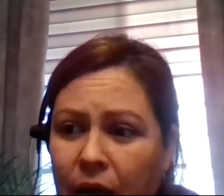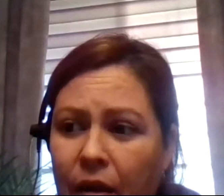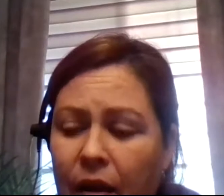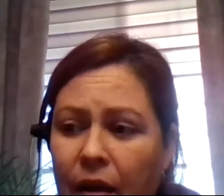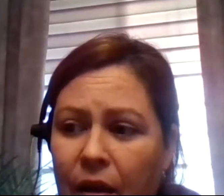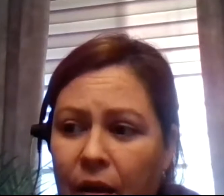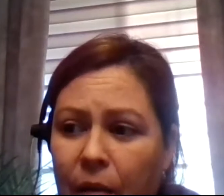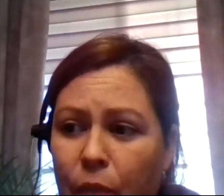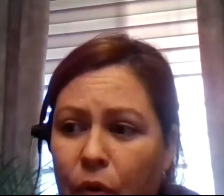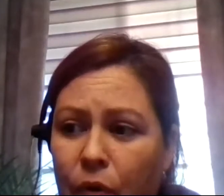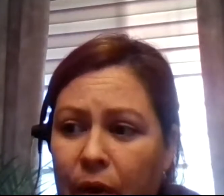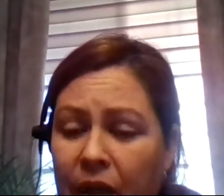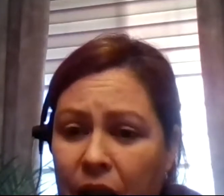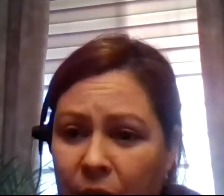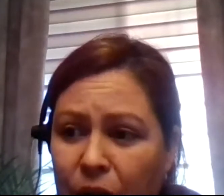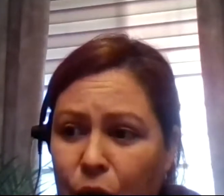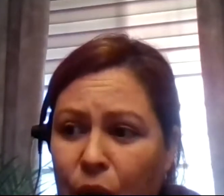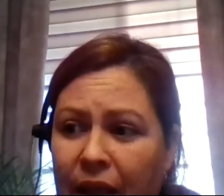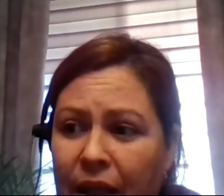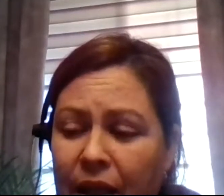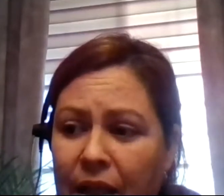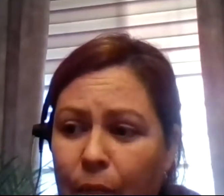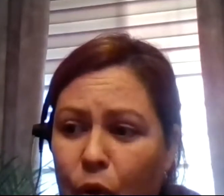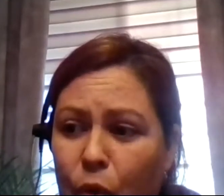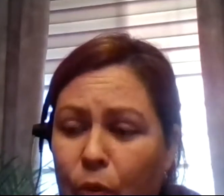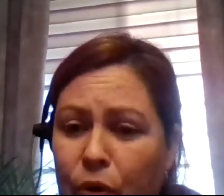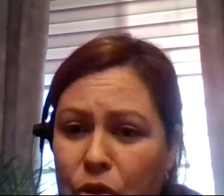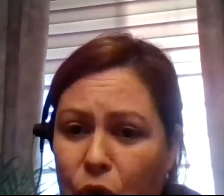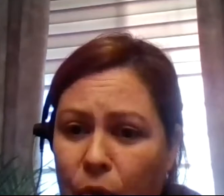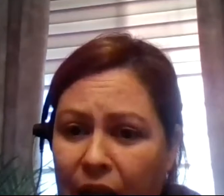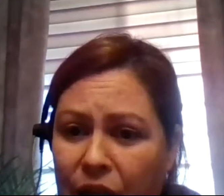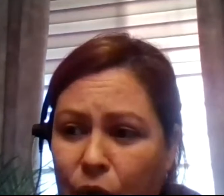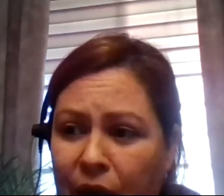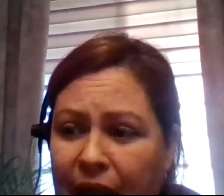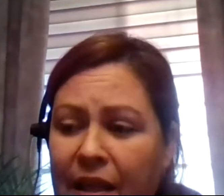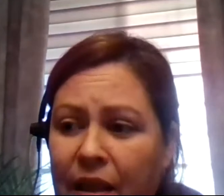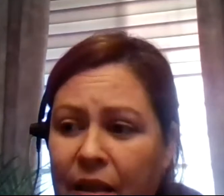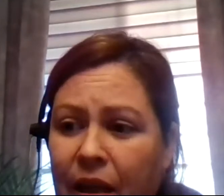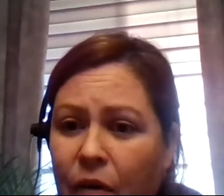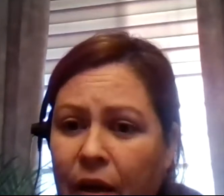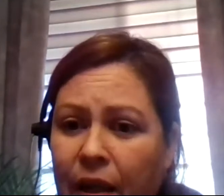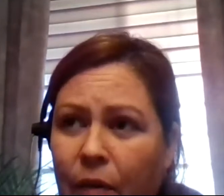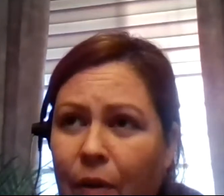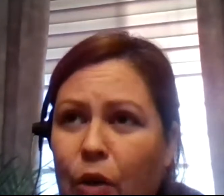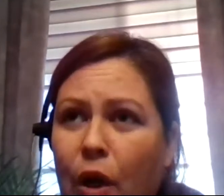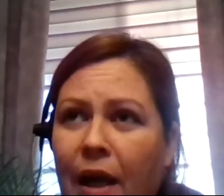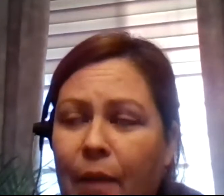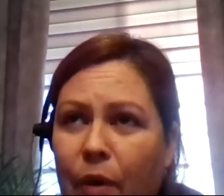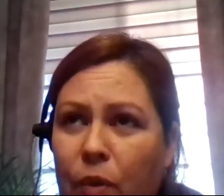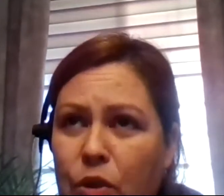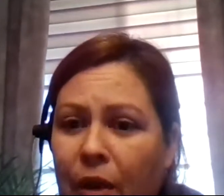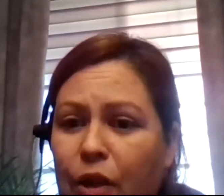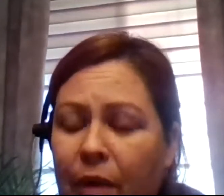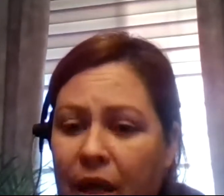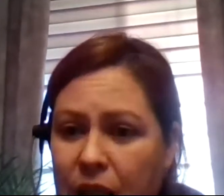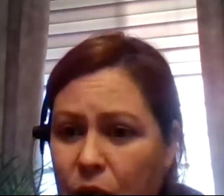personas por envejecimiento? ¿Qué entiende por proceso de jubilación? ¿Qué entiende a la hora de cuando le